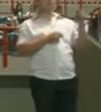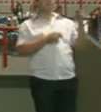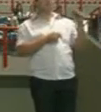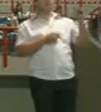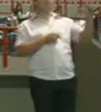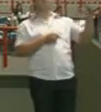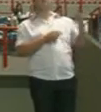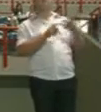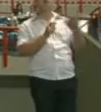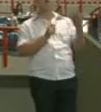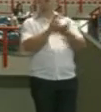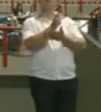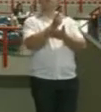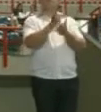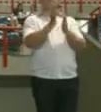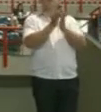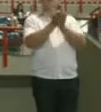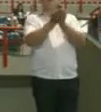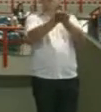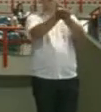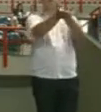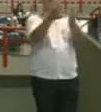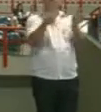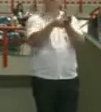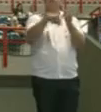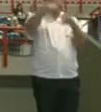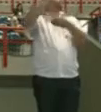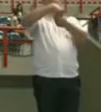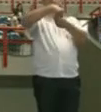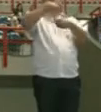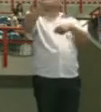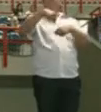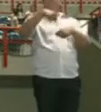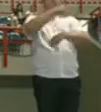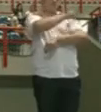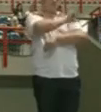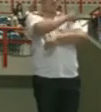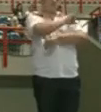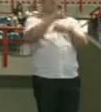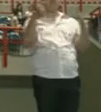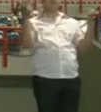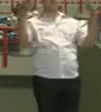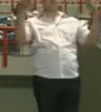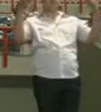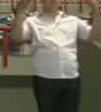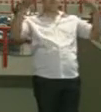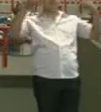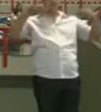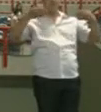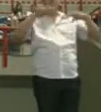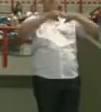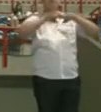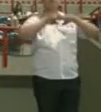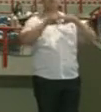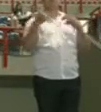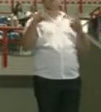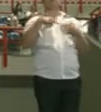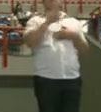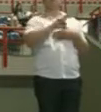compra navios no exterior para combater os navios sublevados do Rio de Janeiro. Por isso que ele vira o